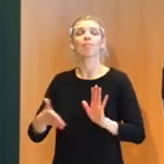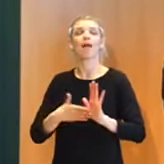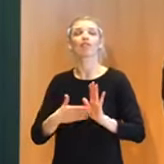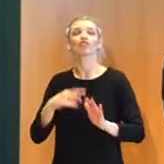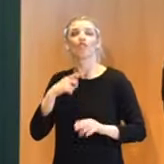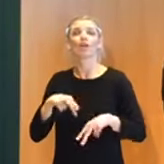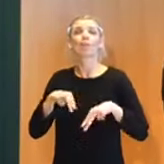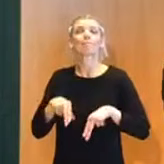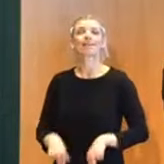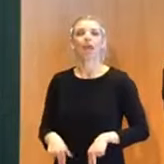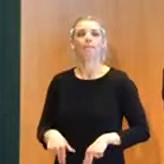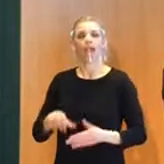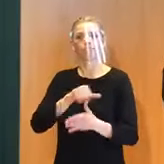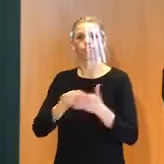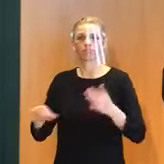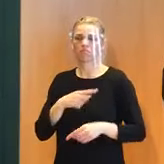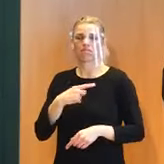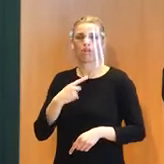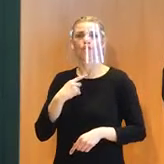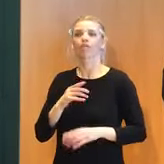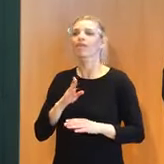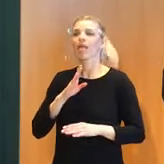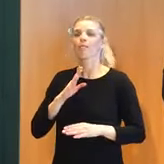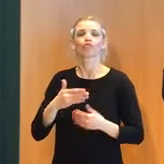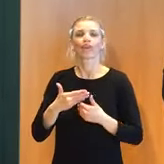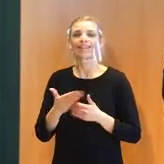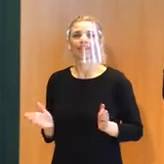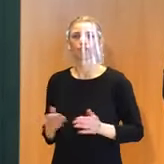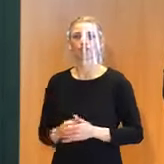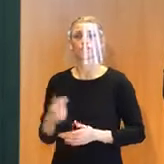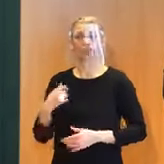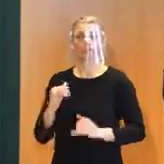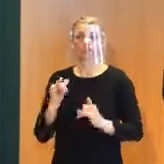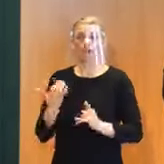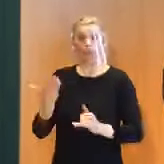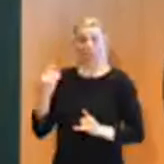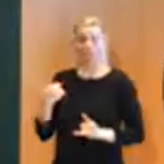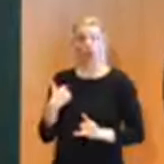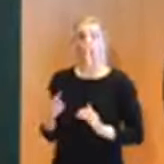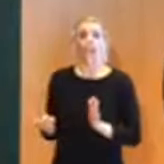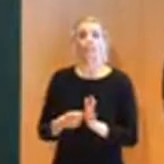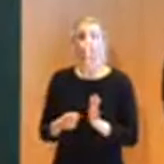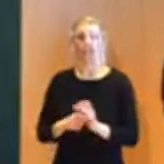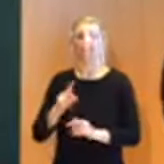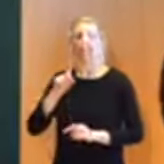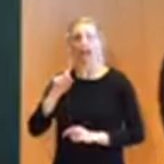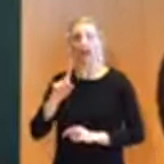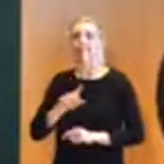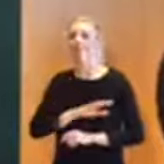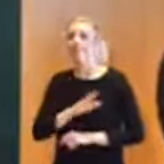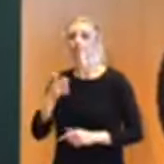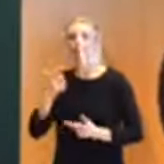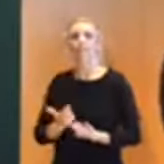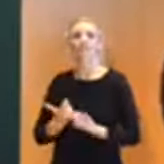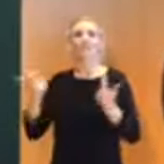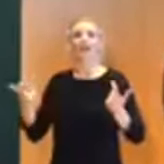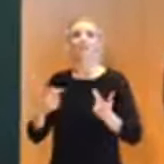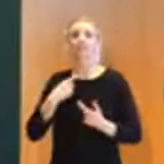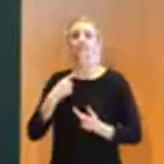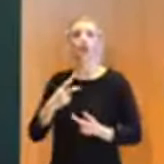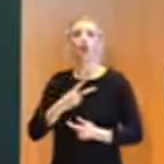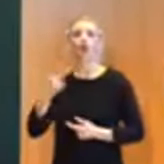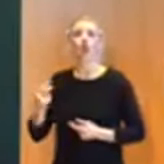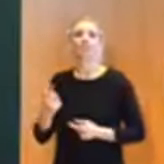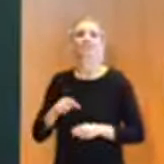to je to, čo som predtým hovoril. Keď sme, mali sme takúto požiadavku, a je všetkým úplne jasné, že bol tým myslený odchod z vlády,